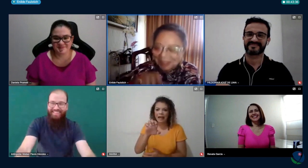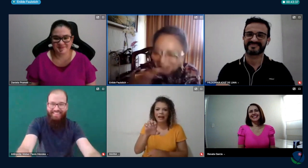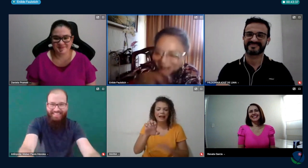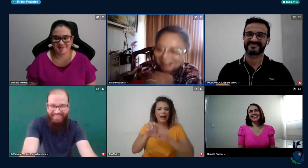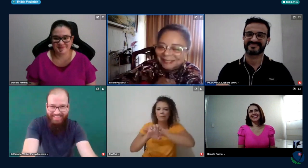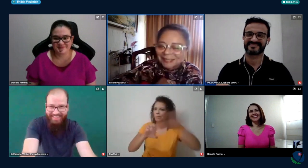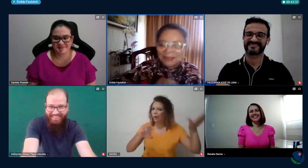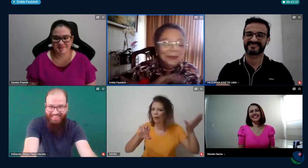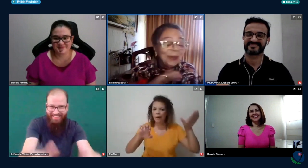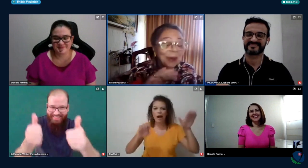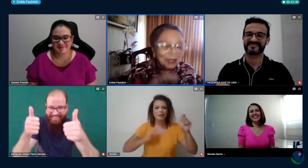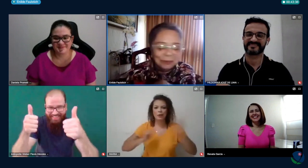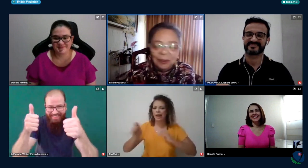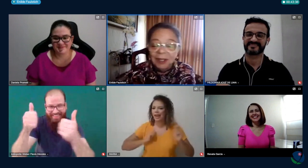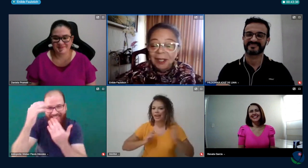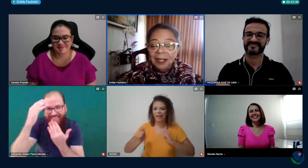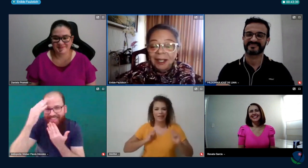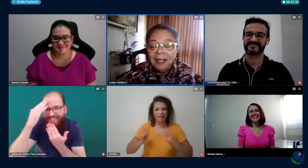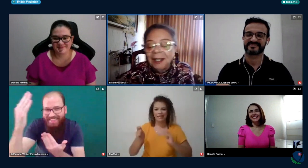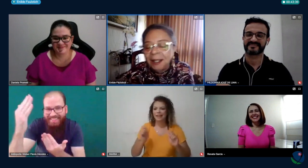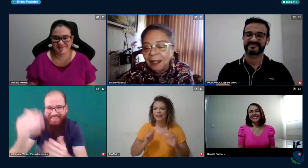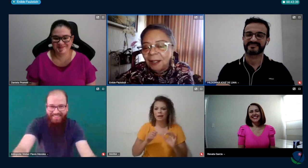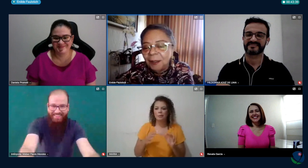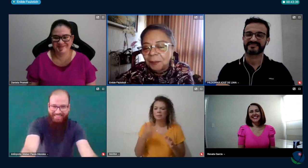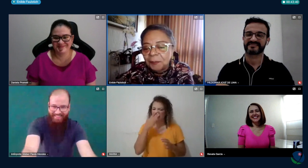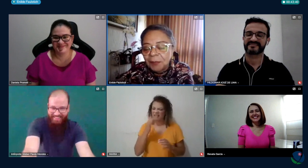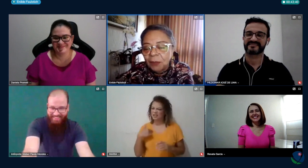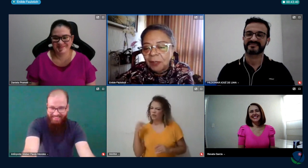como uma chamadinha de atenção, foi ótimo.